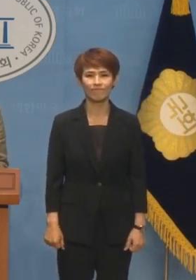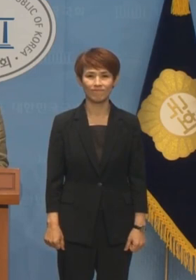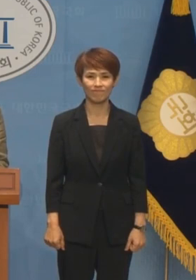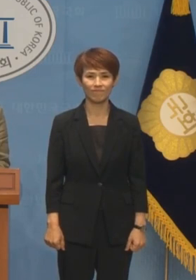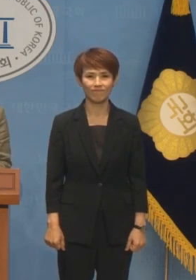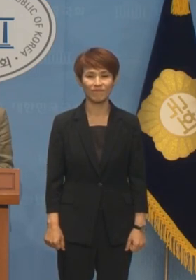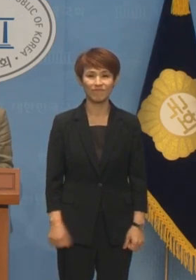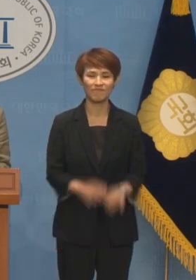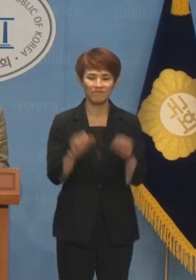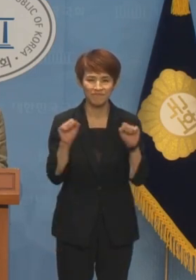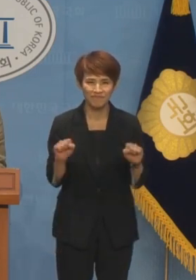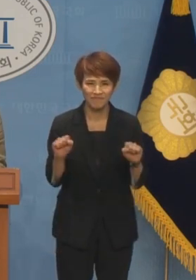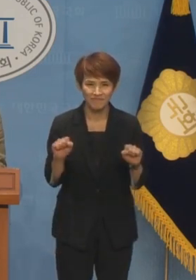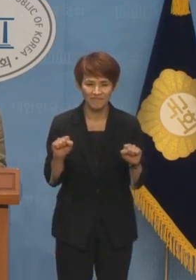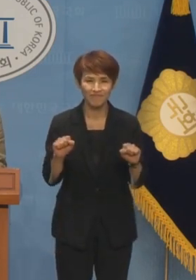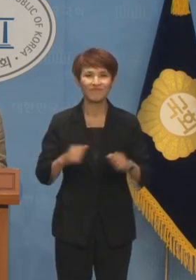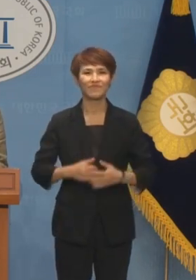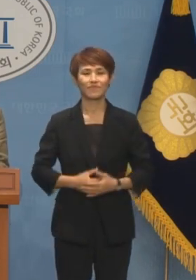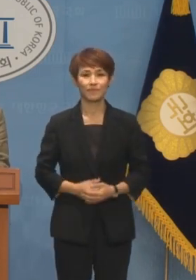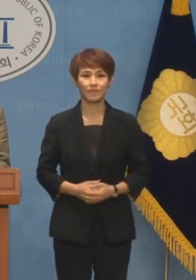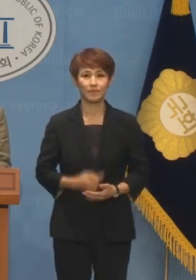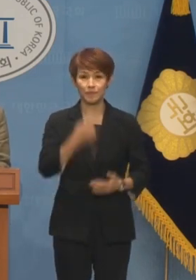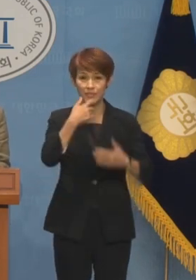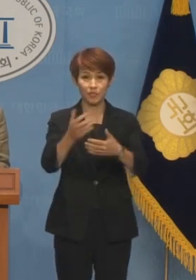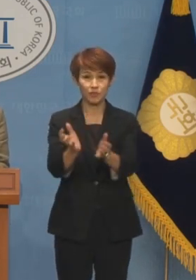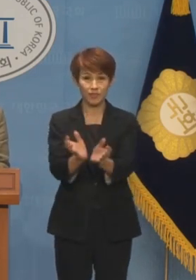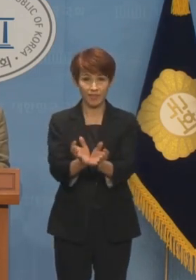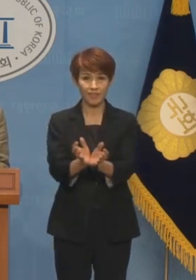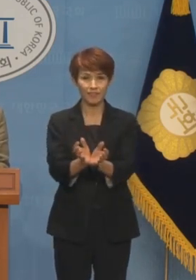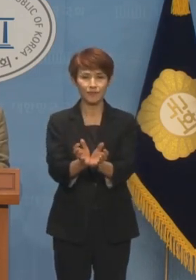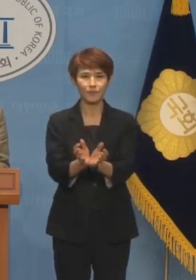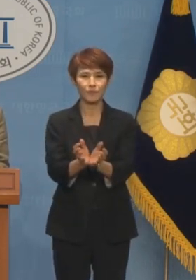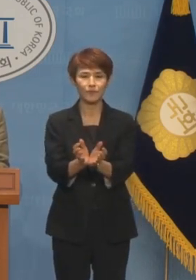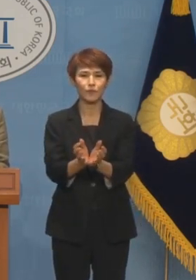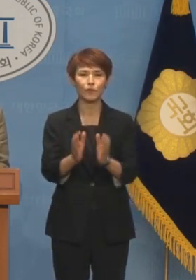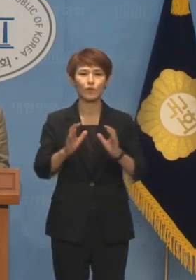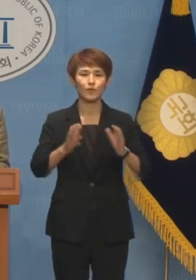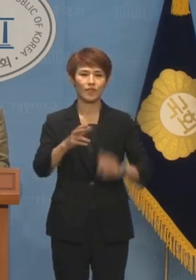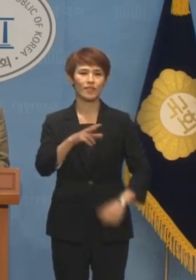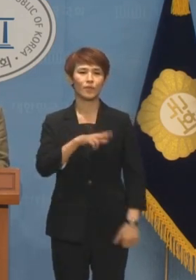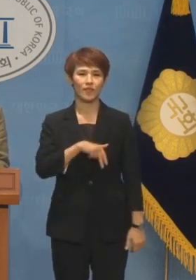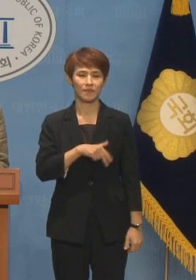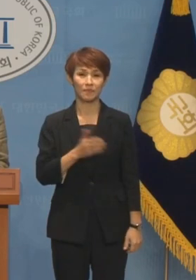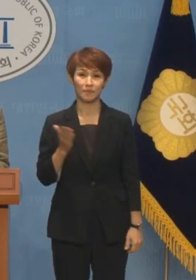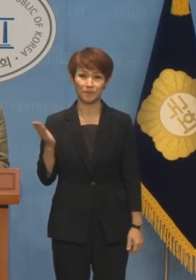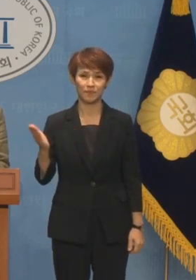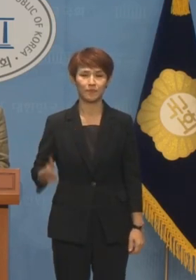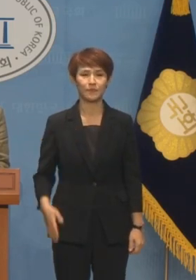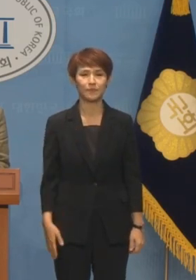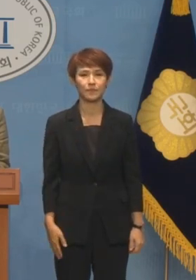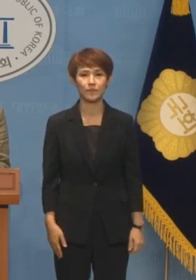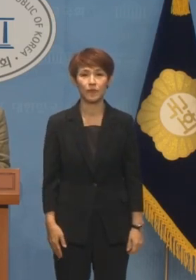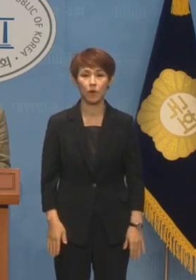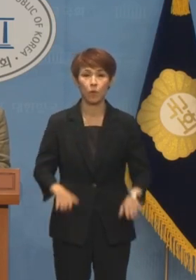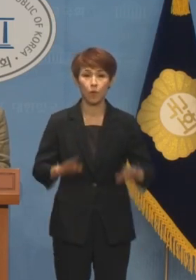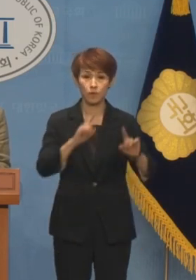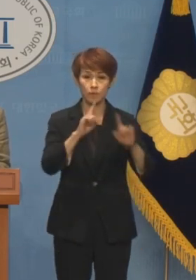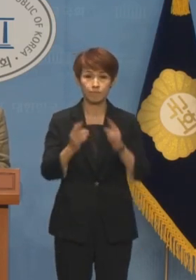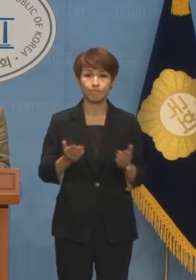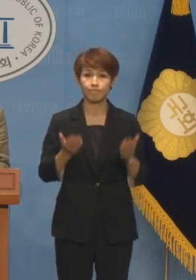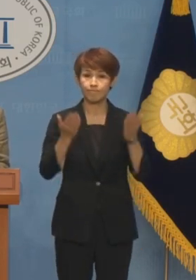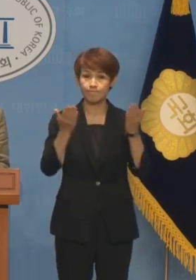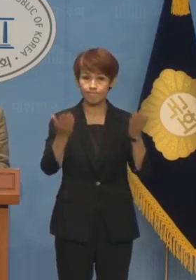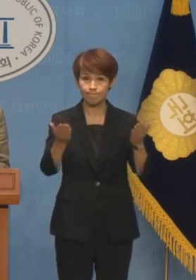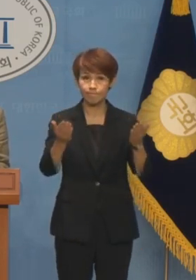네, 안녕하십니까. 더불어민주당 국회의원 허숙정입니다. 지금부터 말씀드리는